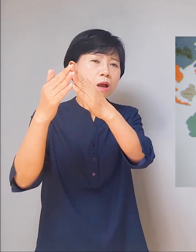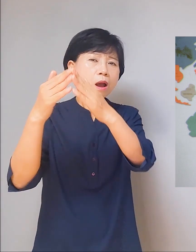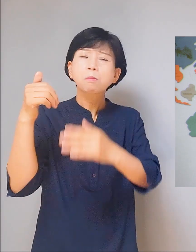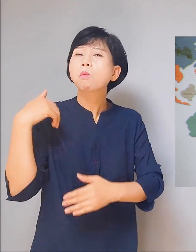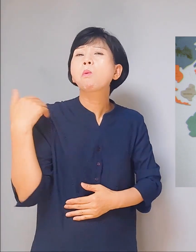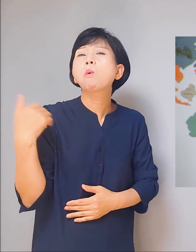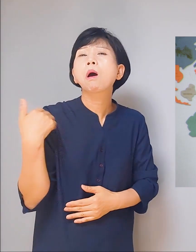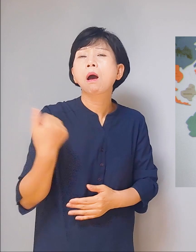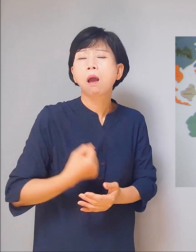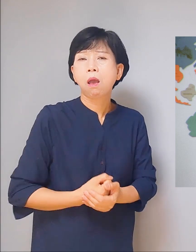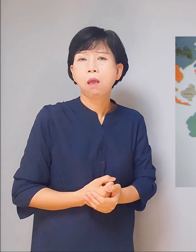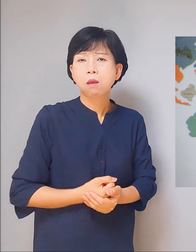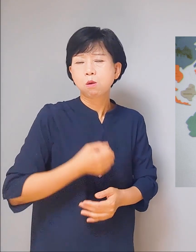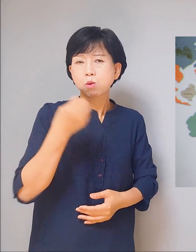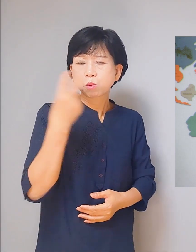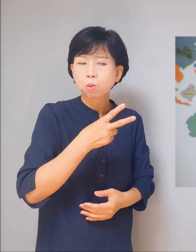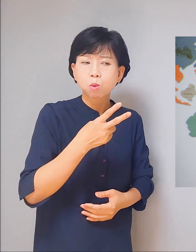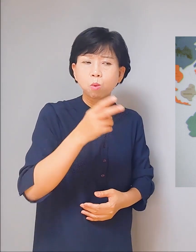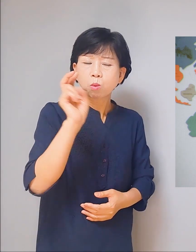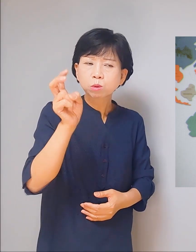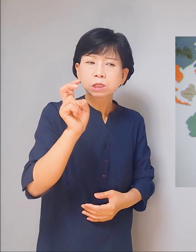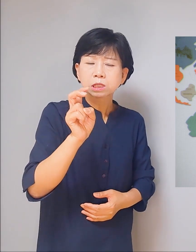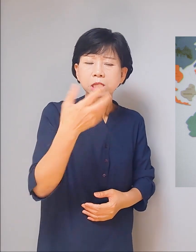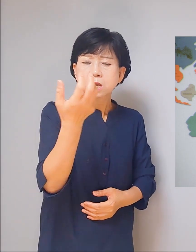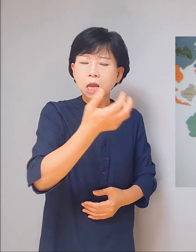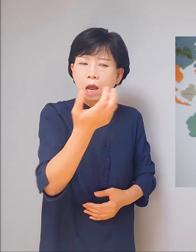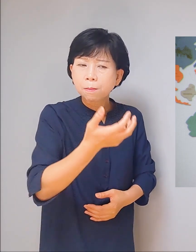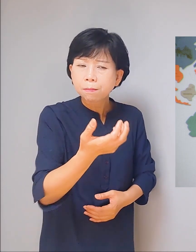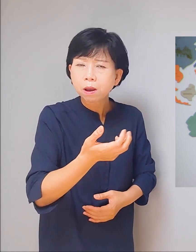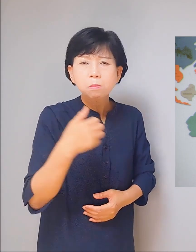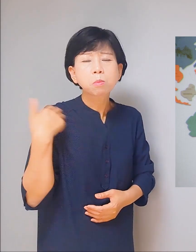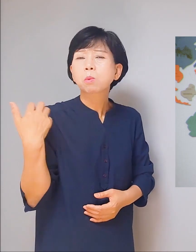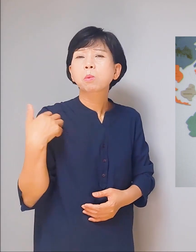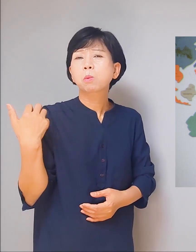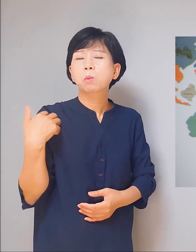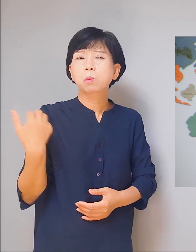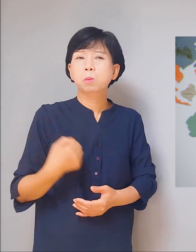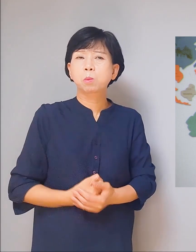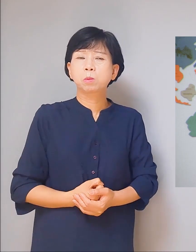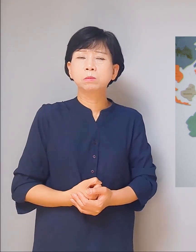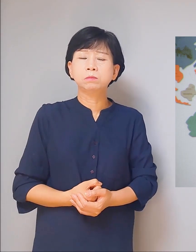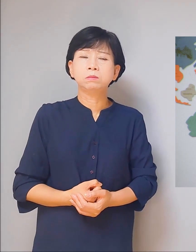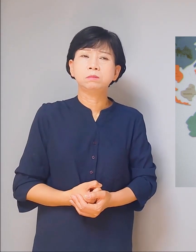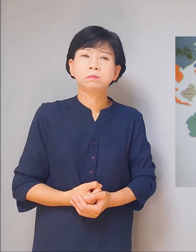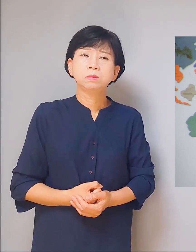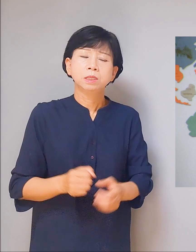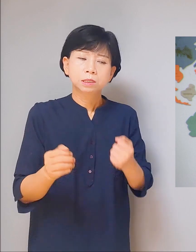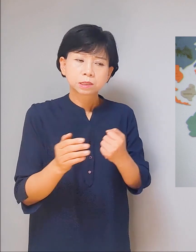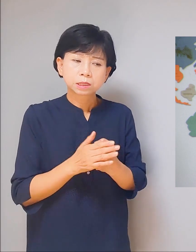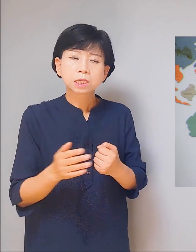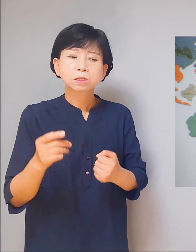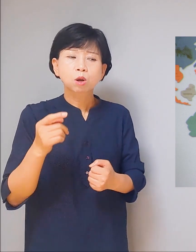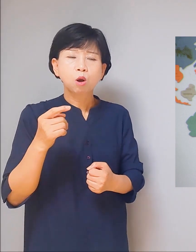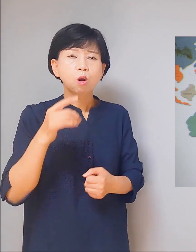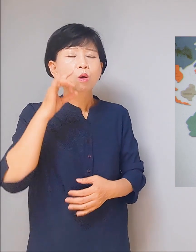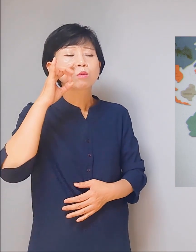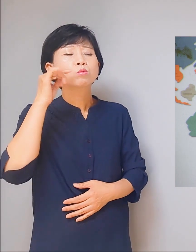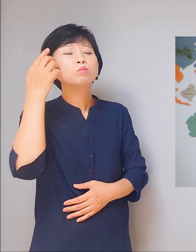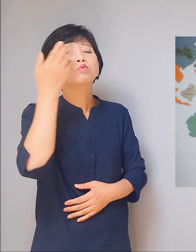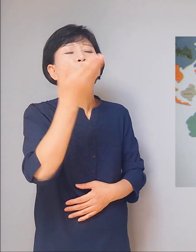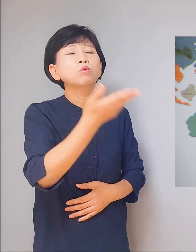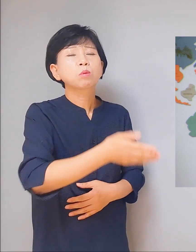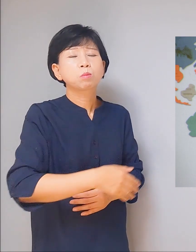장사 없다고 편찮으실 수도 있잖아요. 또 다른 병고가 있어서 그 지역에 없을 수도